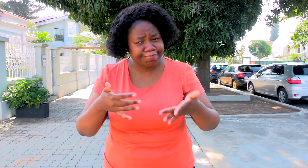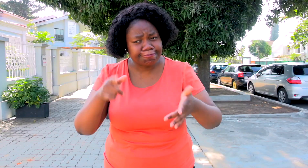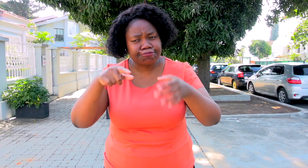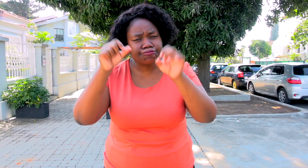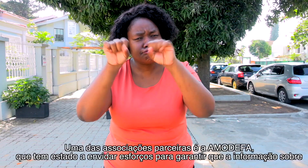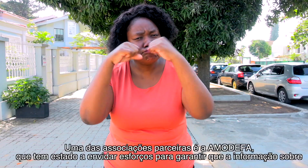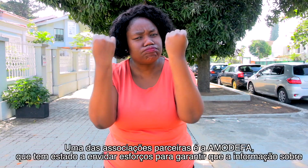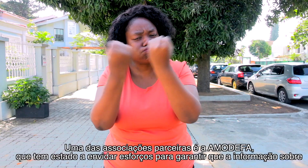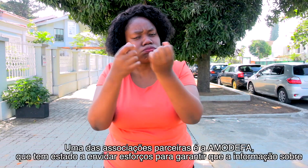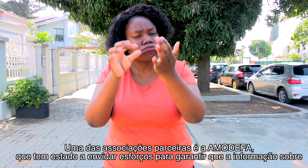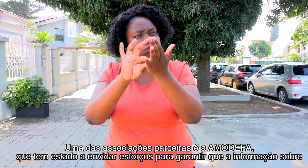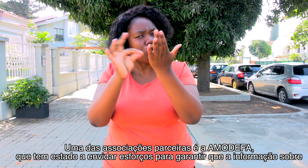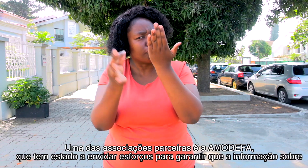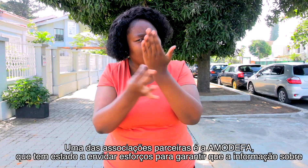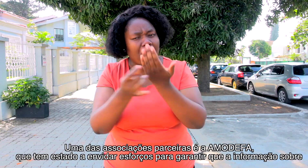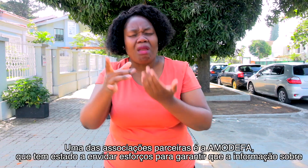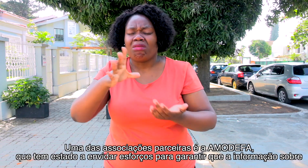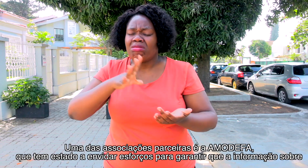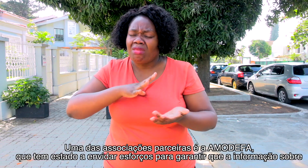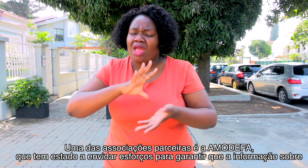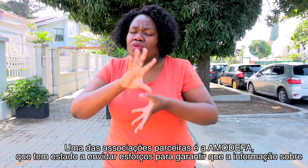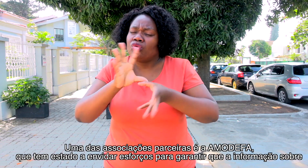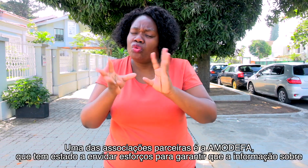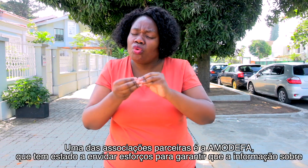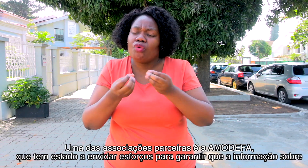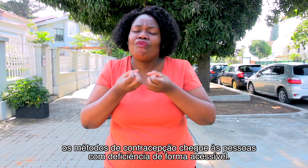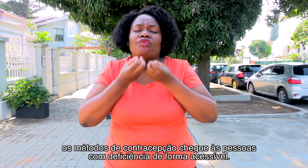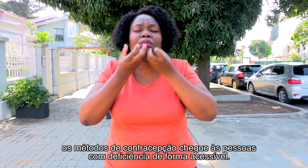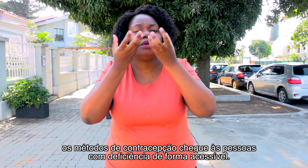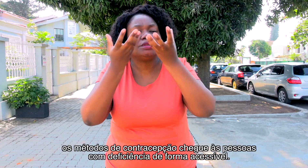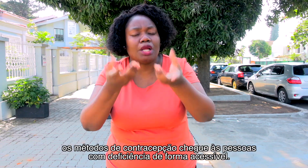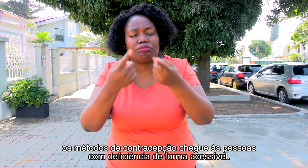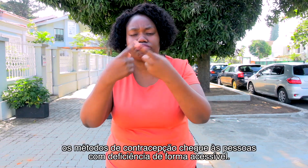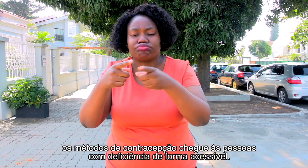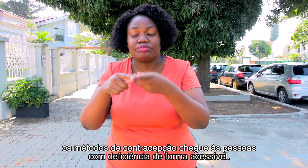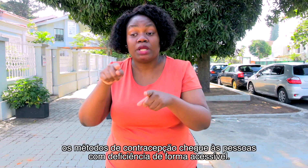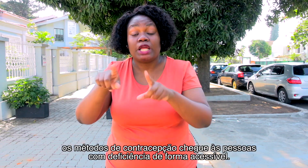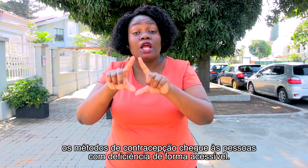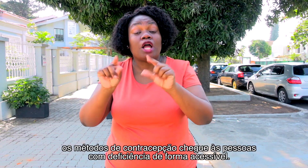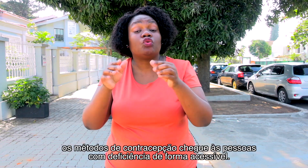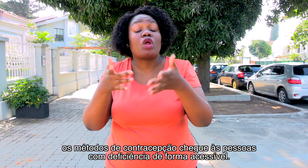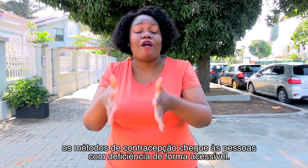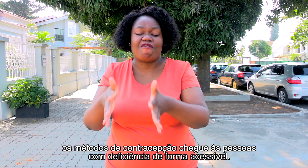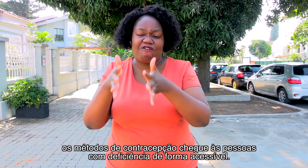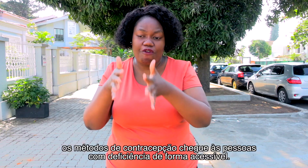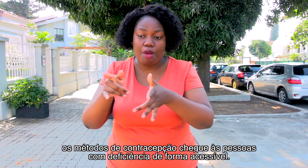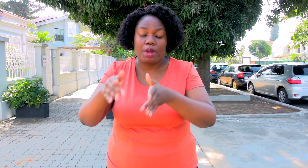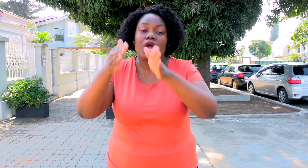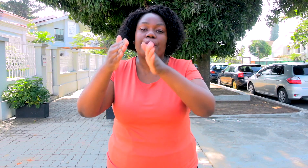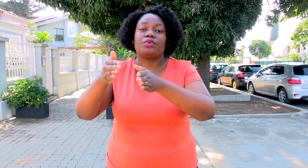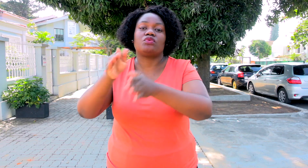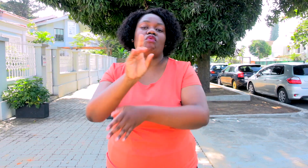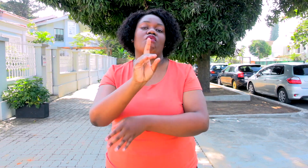Uma das associações parceiras é a Modefa, que tem estado a envidar esforços para garantir que a informação sobre os métodos de